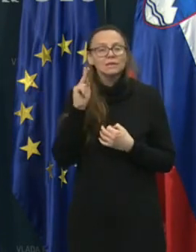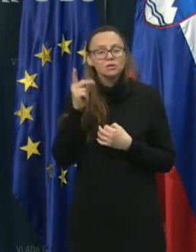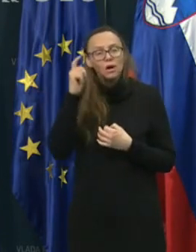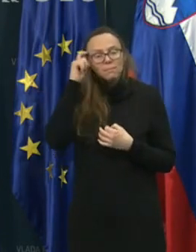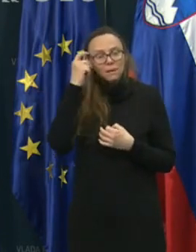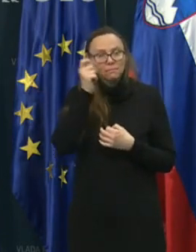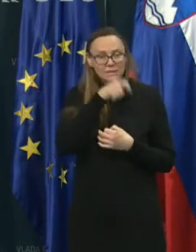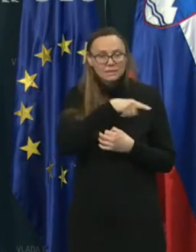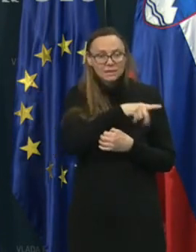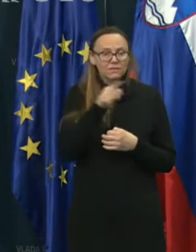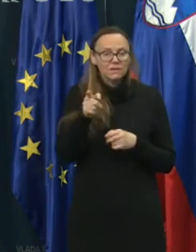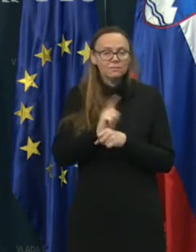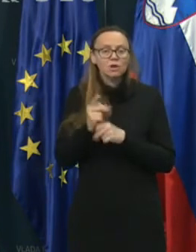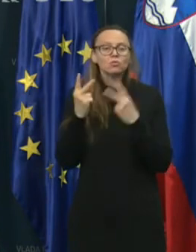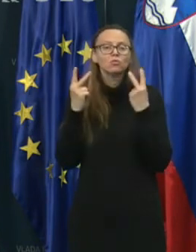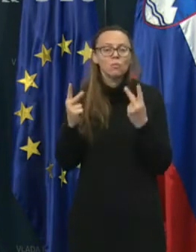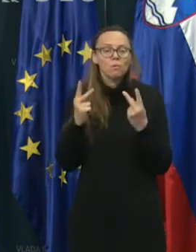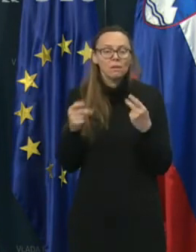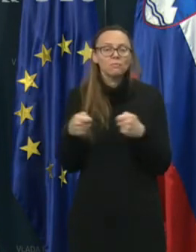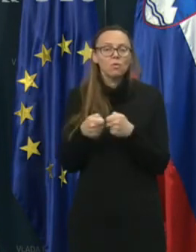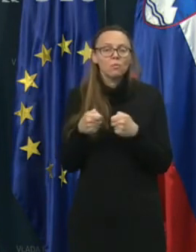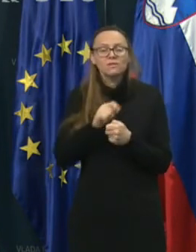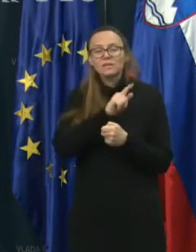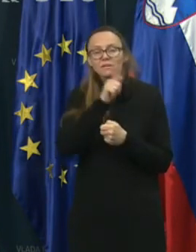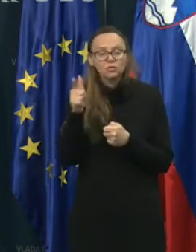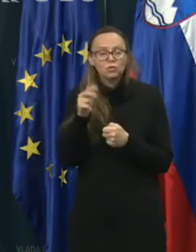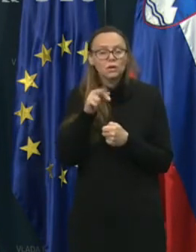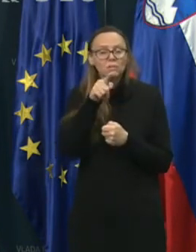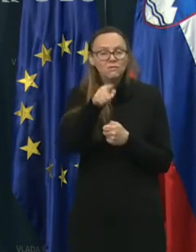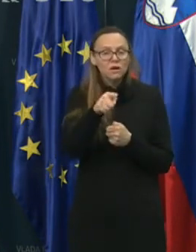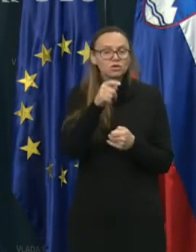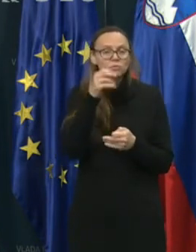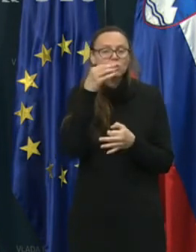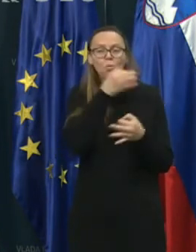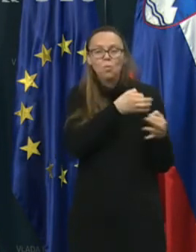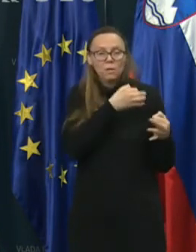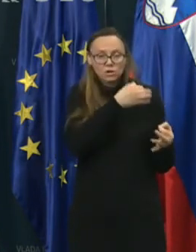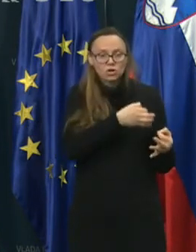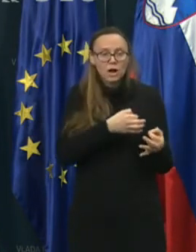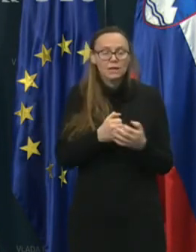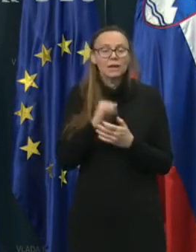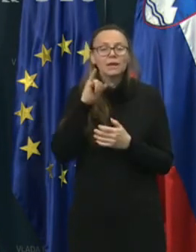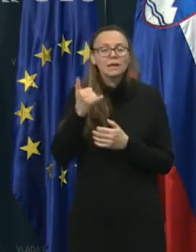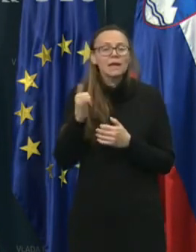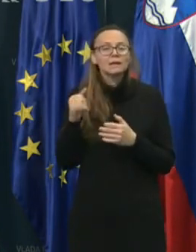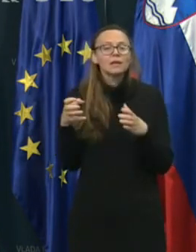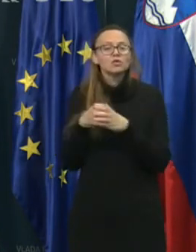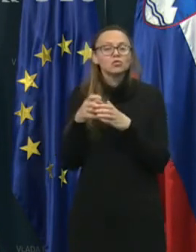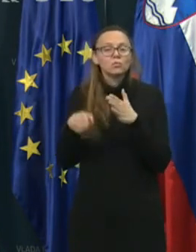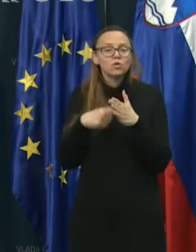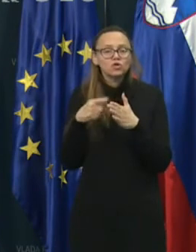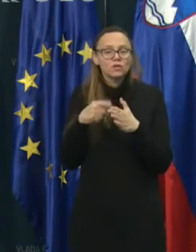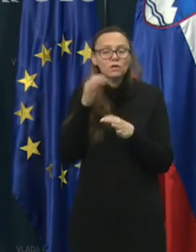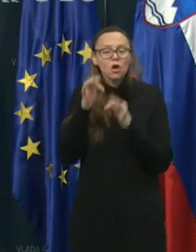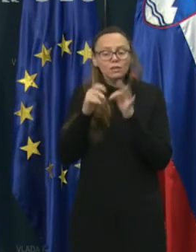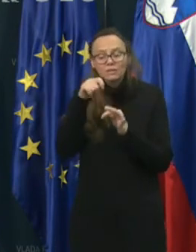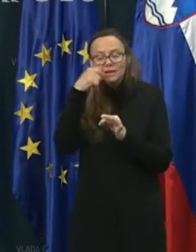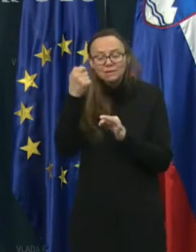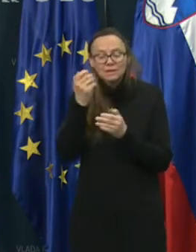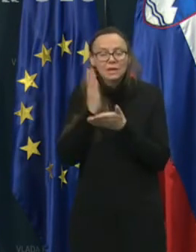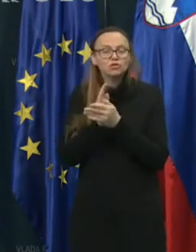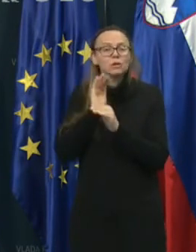v tem trenutku pomembno v povezavi z drugimi vašimi vprašanji, je, da je skupno število testiranj